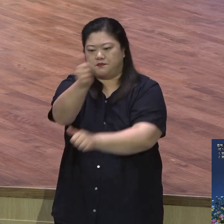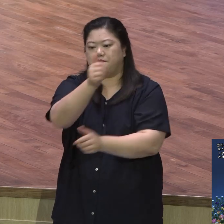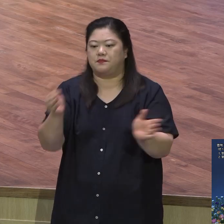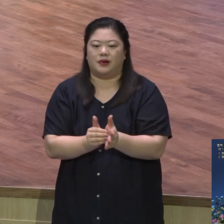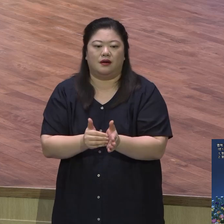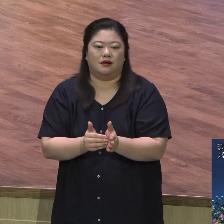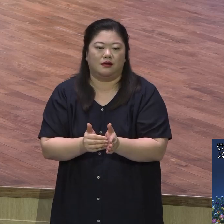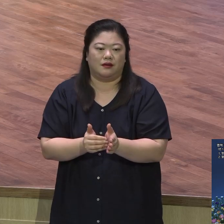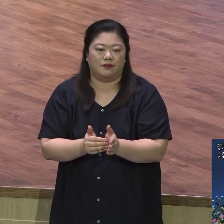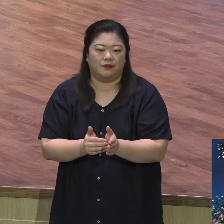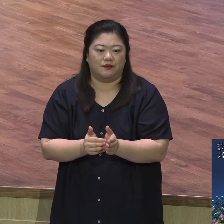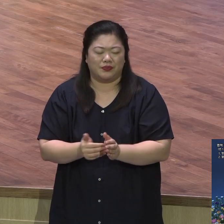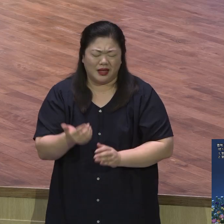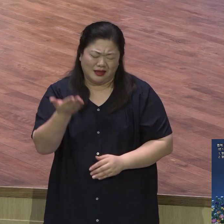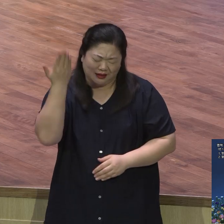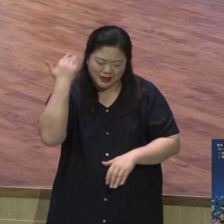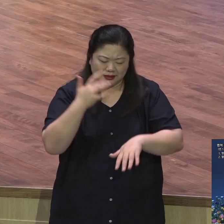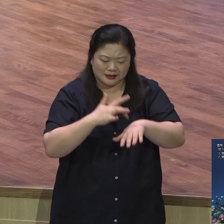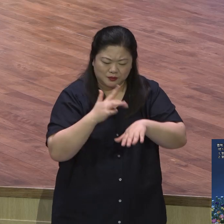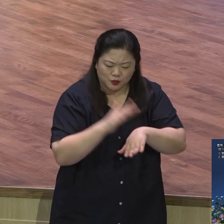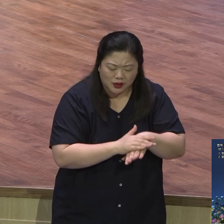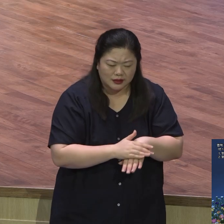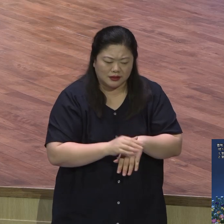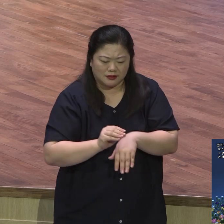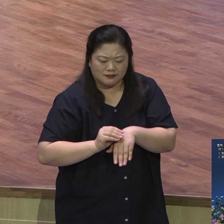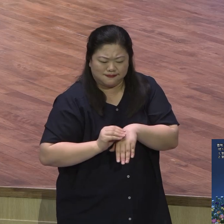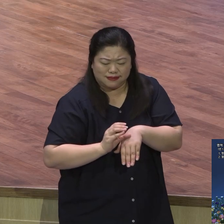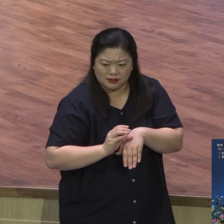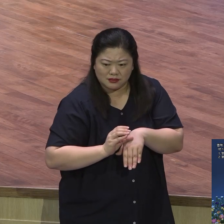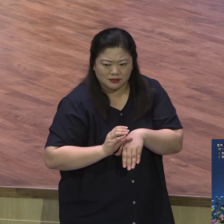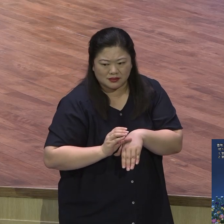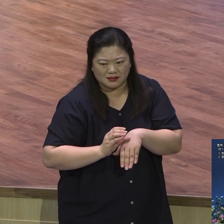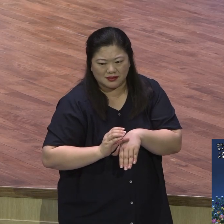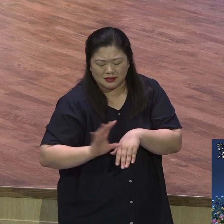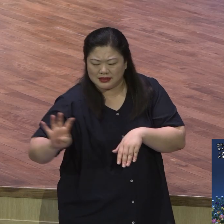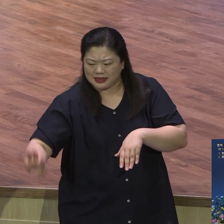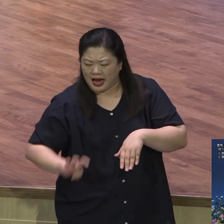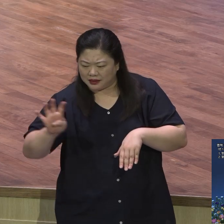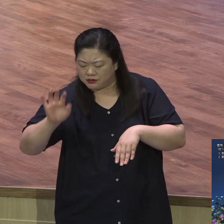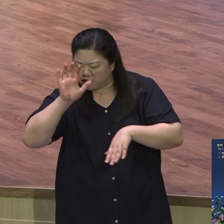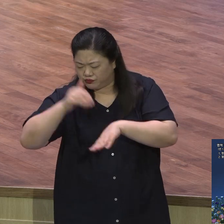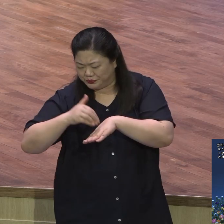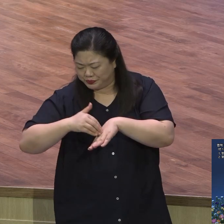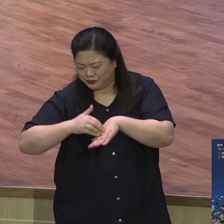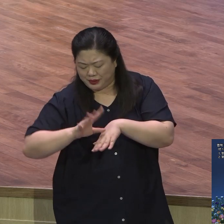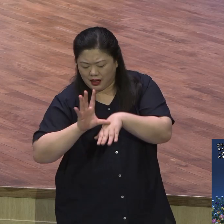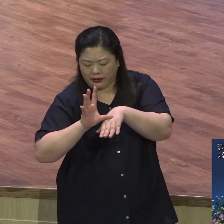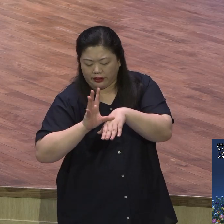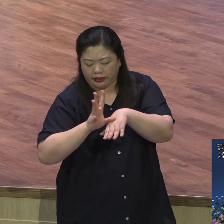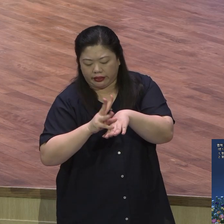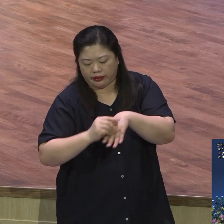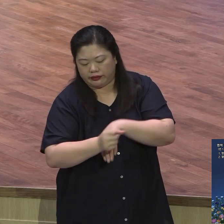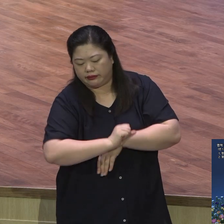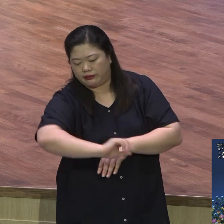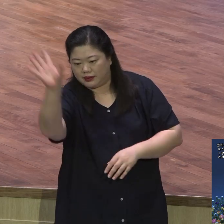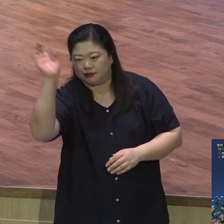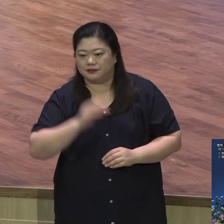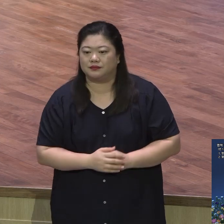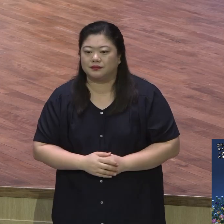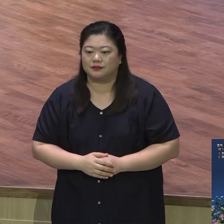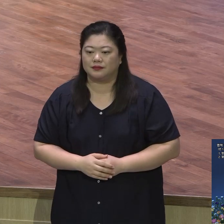아니에요 예습관 예체질에서 벗어나서 새로운 피조물로 싹 바뀌어져요 제가 내년 되면